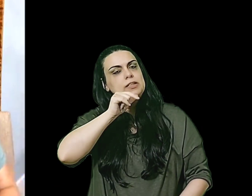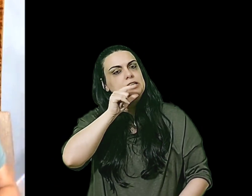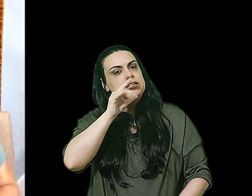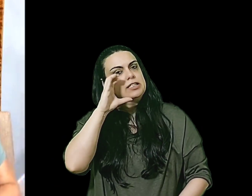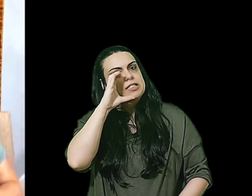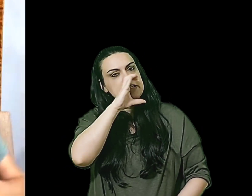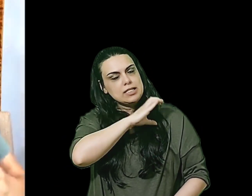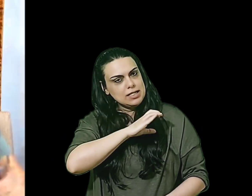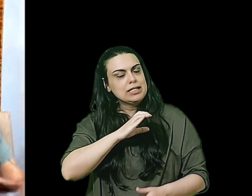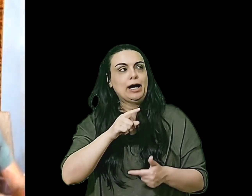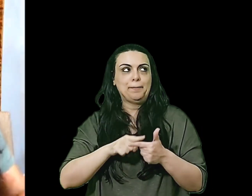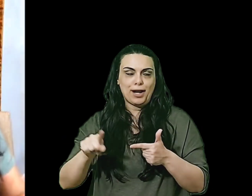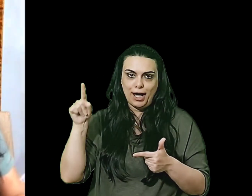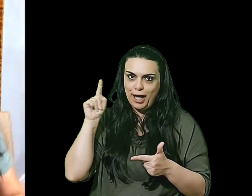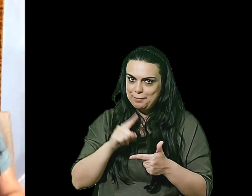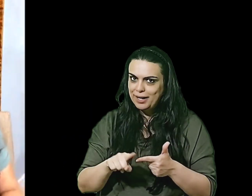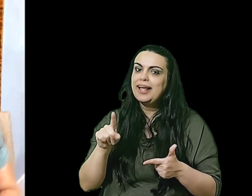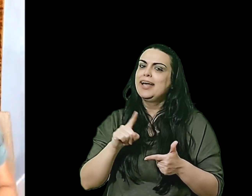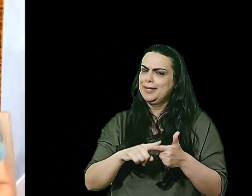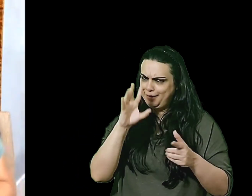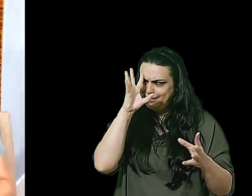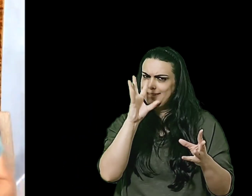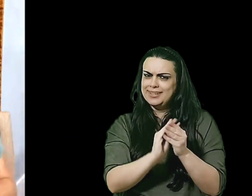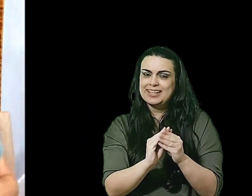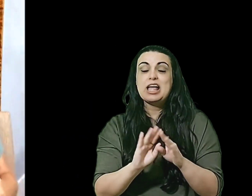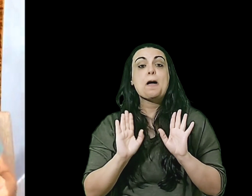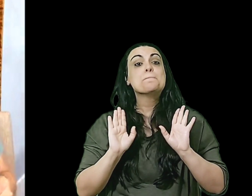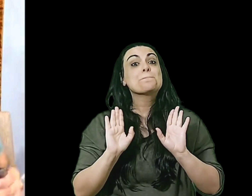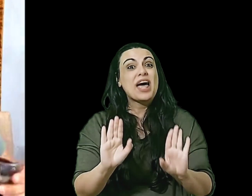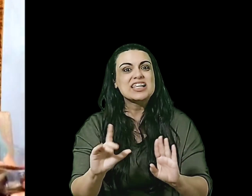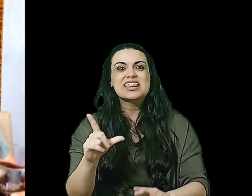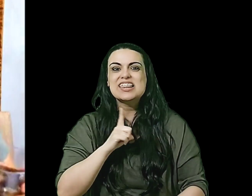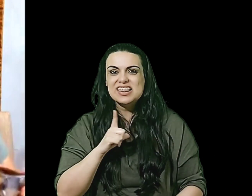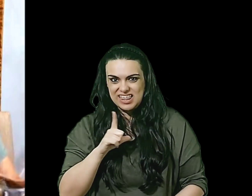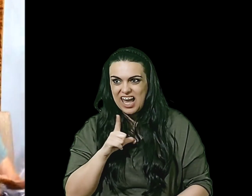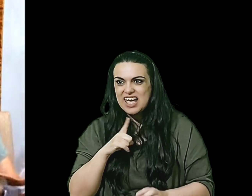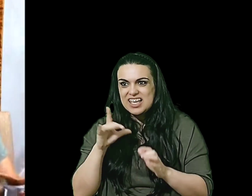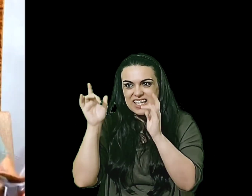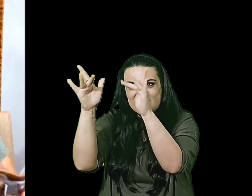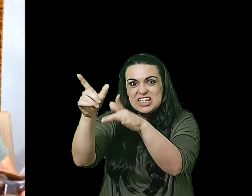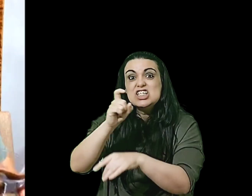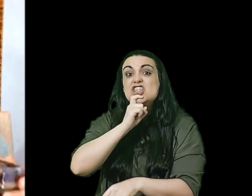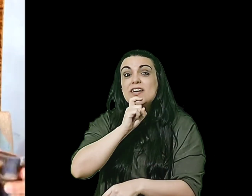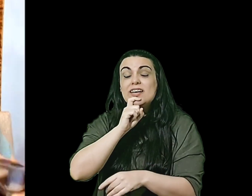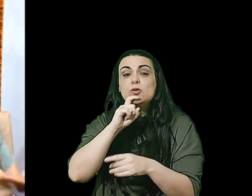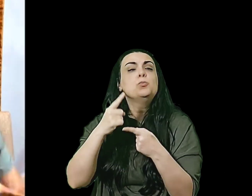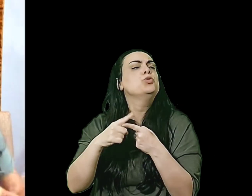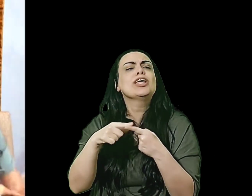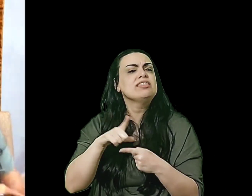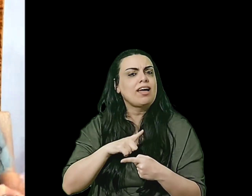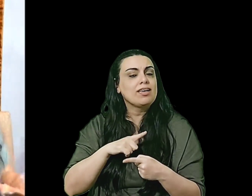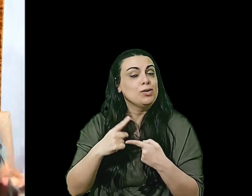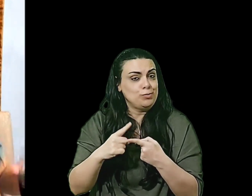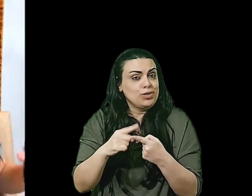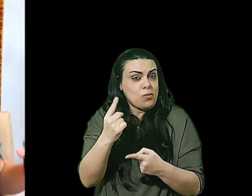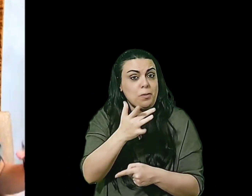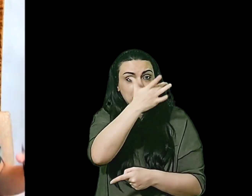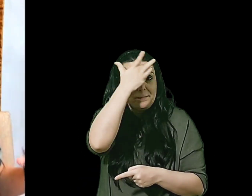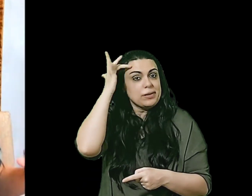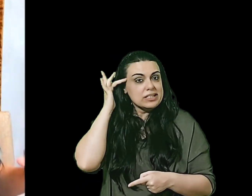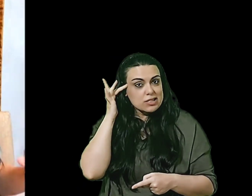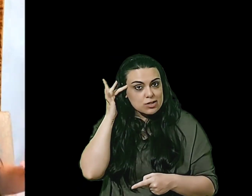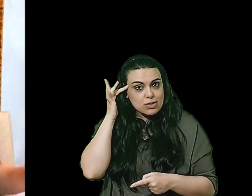quente. Isso gera problemas. Agora, quando tem, e por que tem?